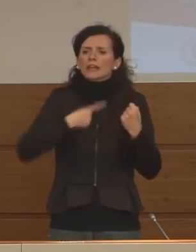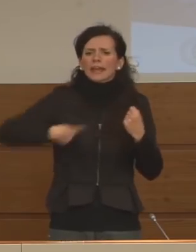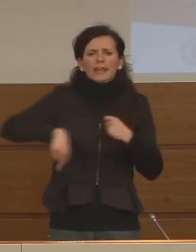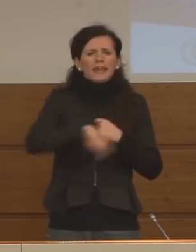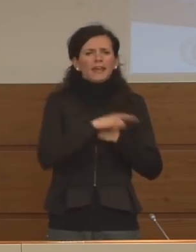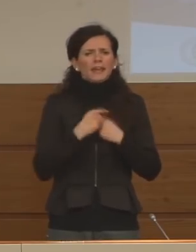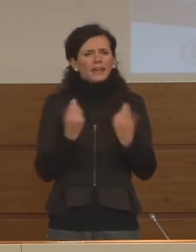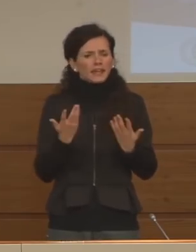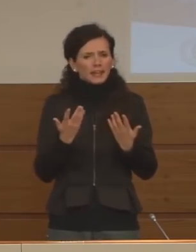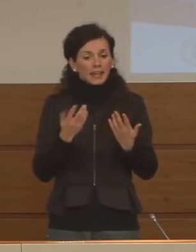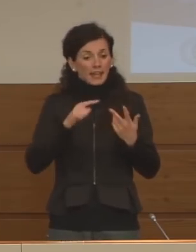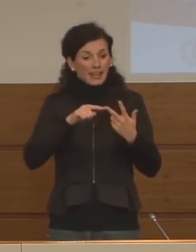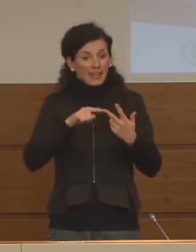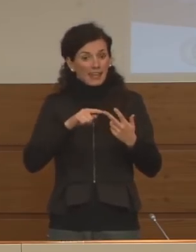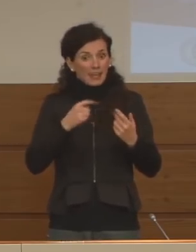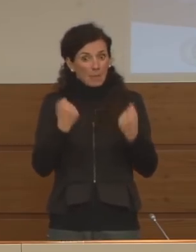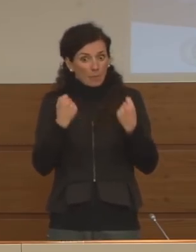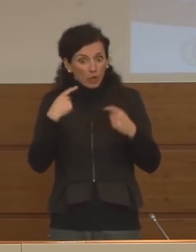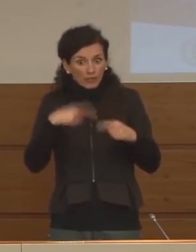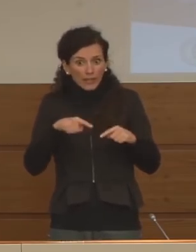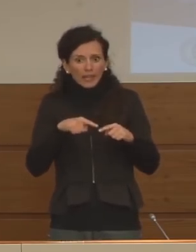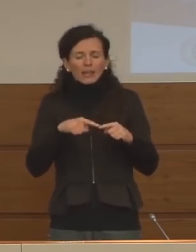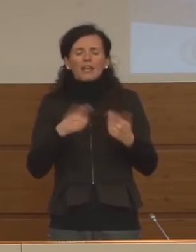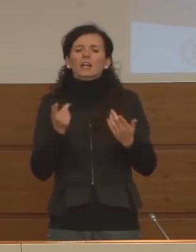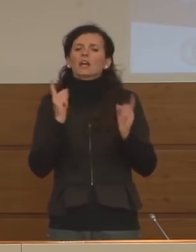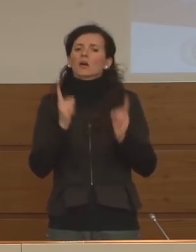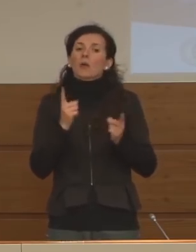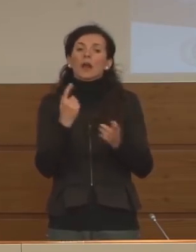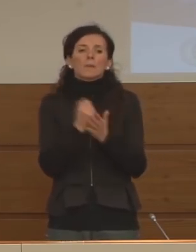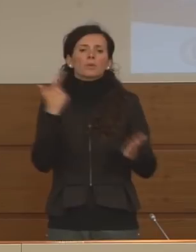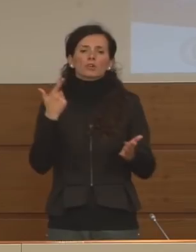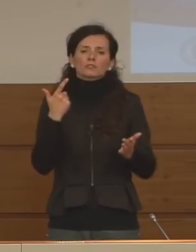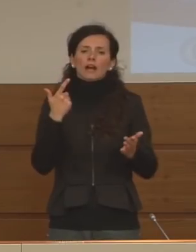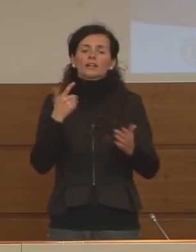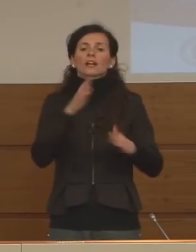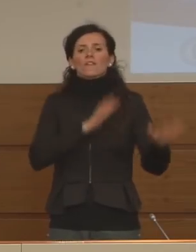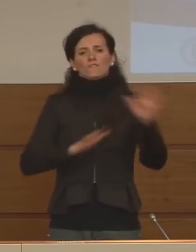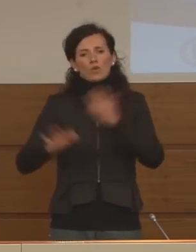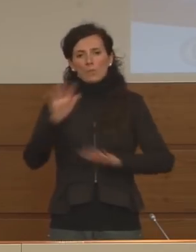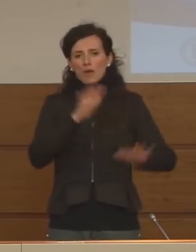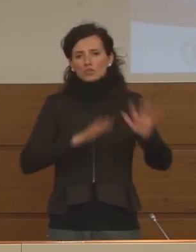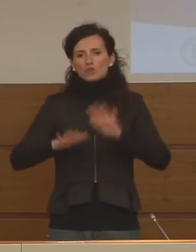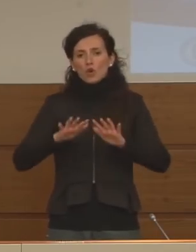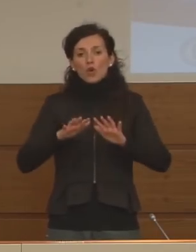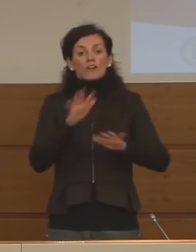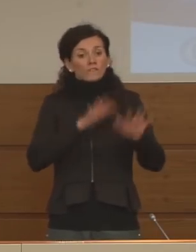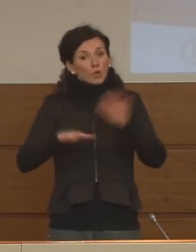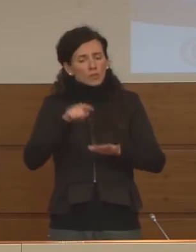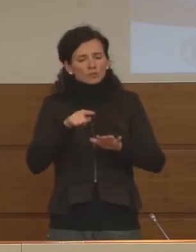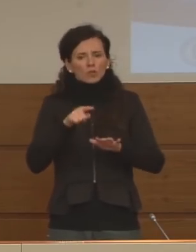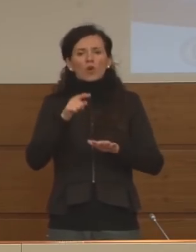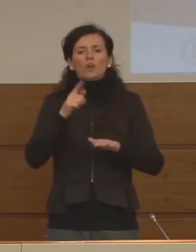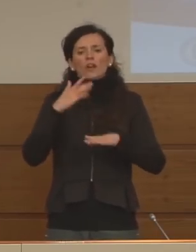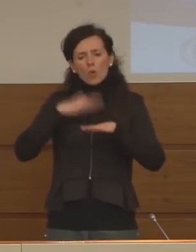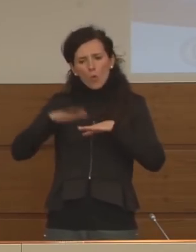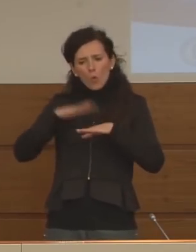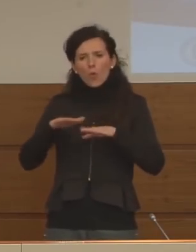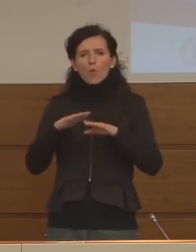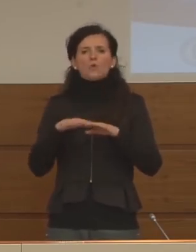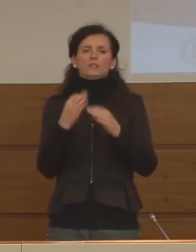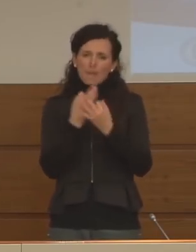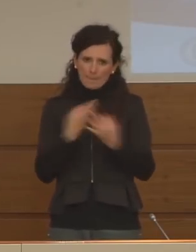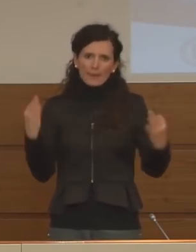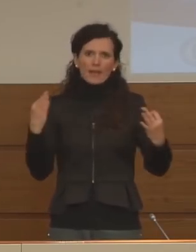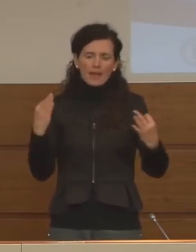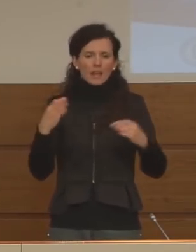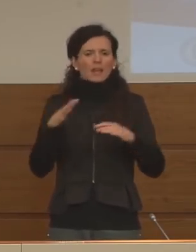saper utilizzare ed è quella delle informazioni in questo campo dobbiamo tutti insieme fare di